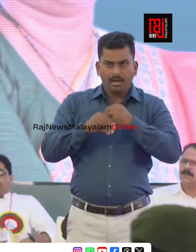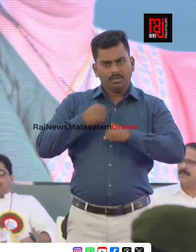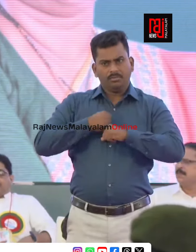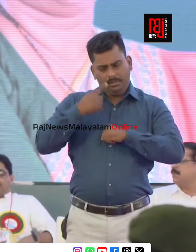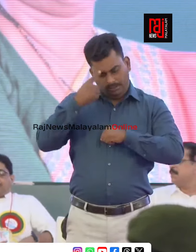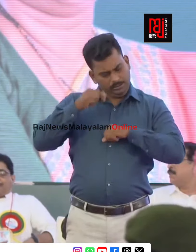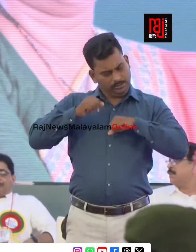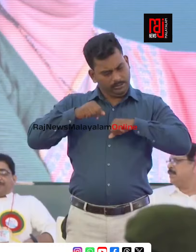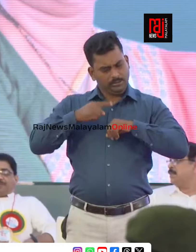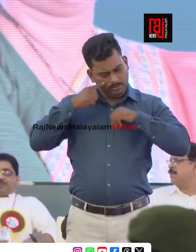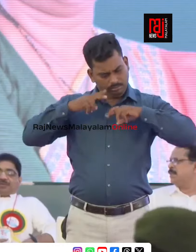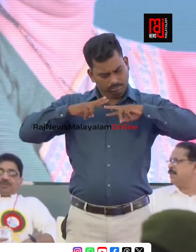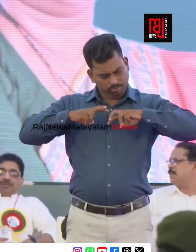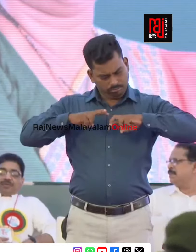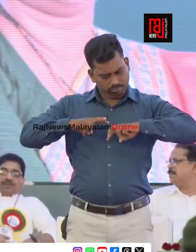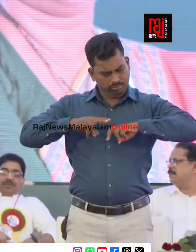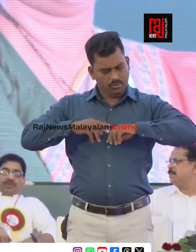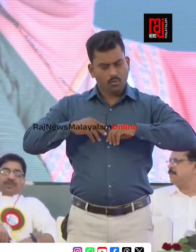തീരുമാനിച്ചിട്ടുണ്ട്.